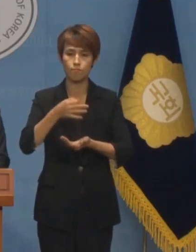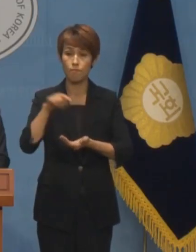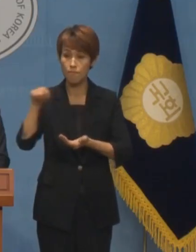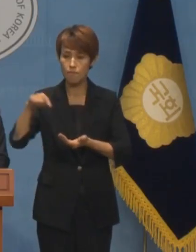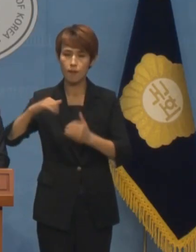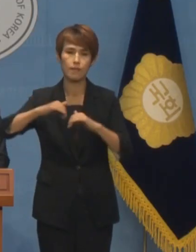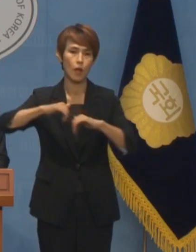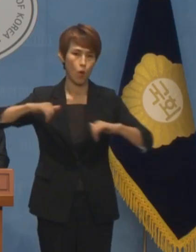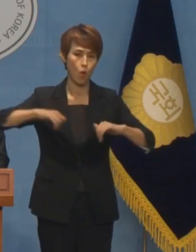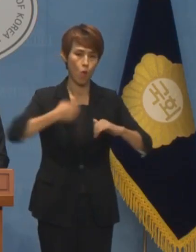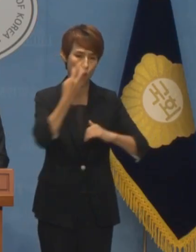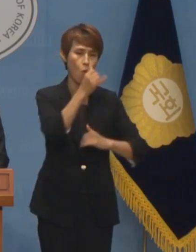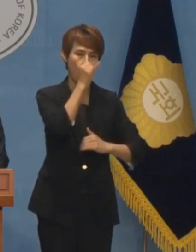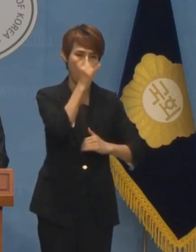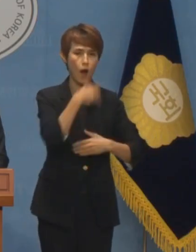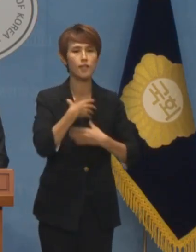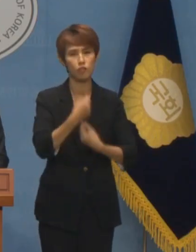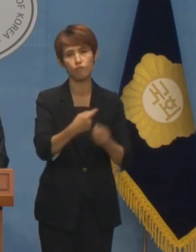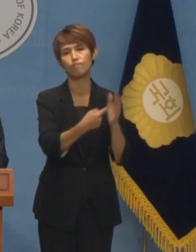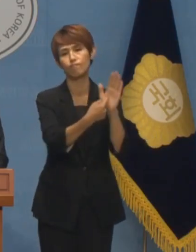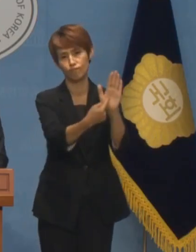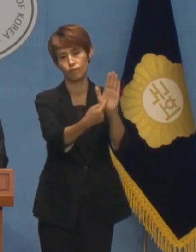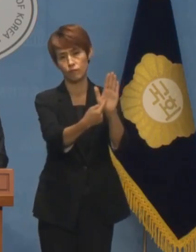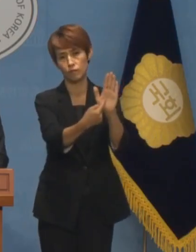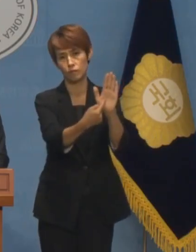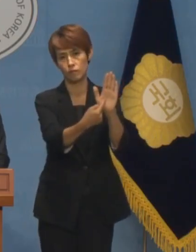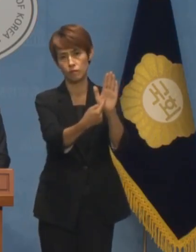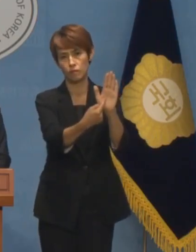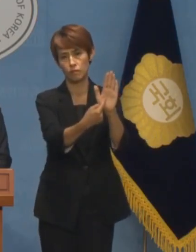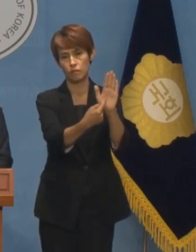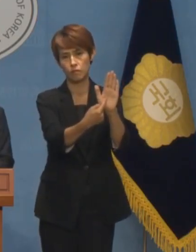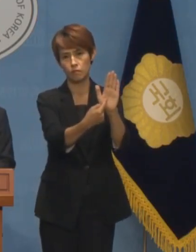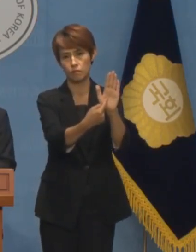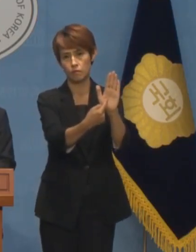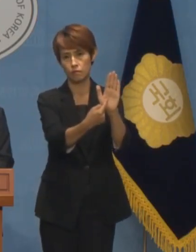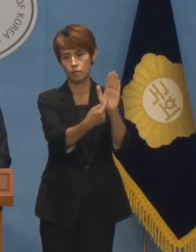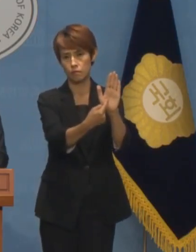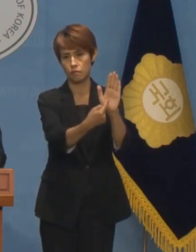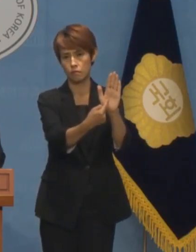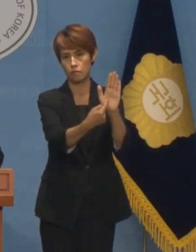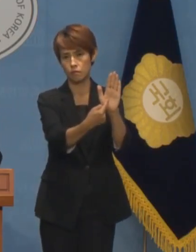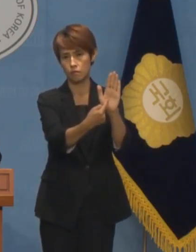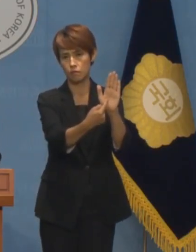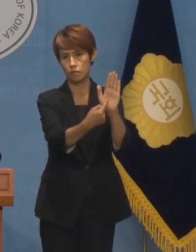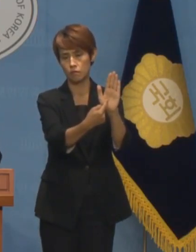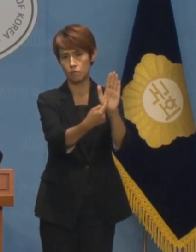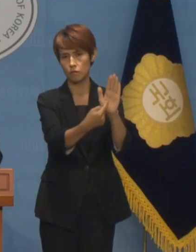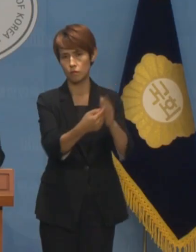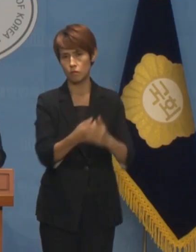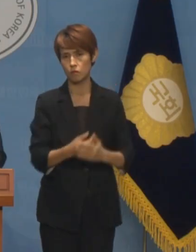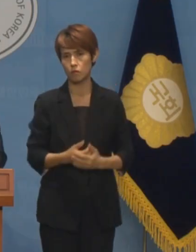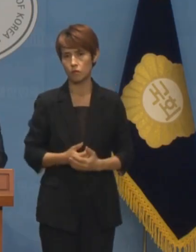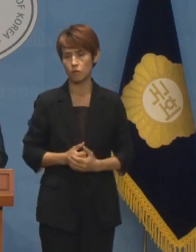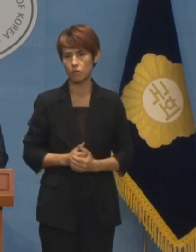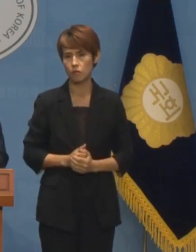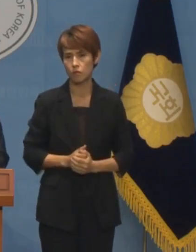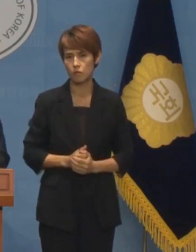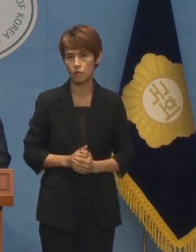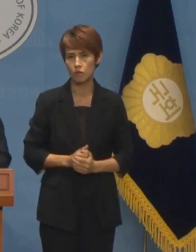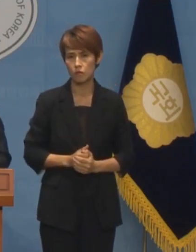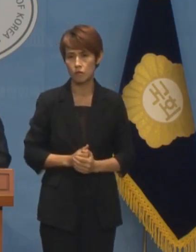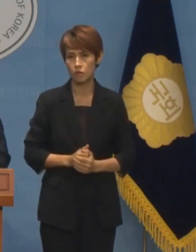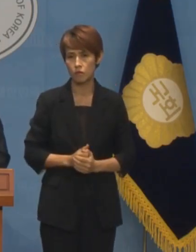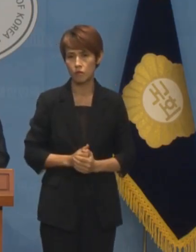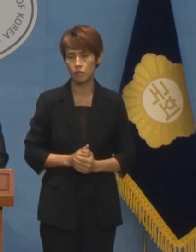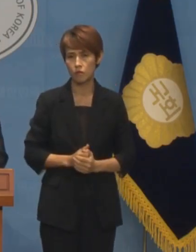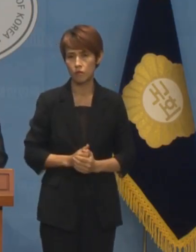독립적으로 안전하게 관리되고 있음을 밝힙니다. 인사드립니다. 있음을 안내드립니다. 이렇게 밝혔는데요. 우리가